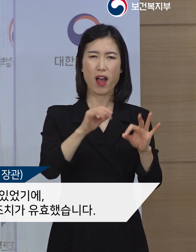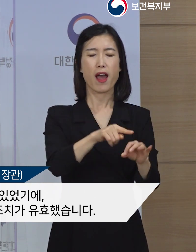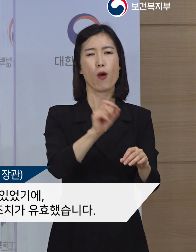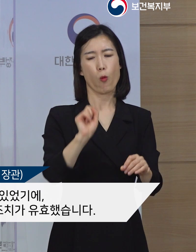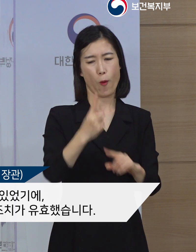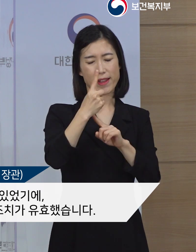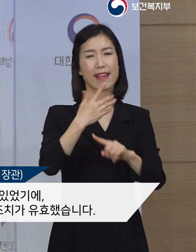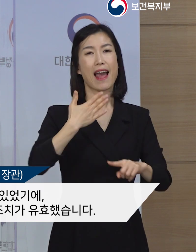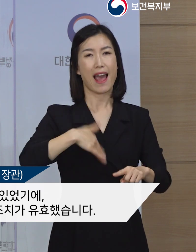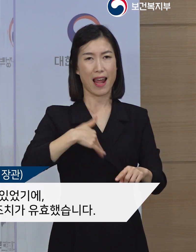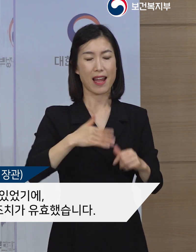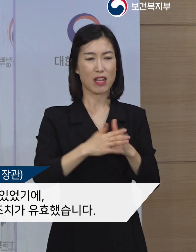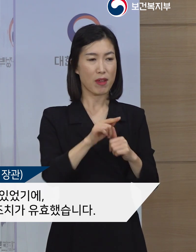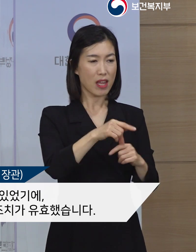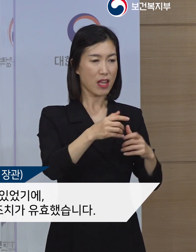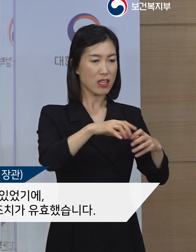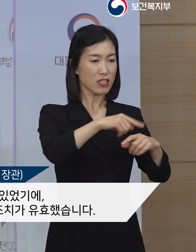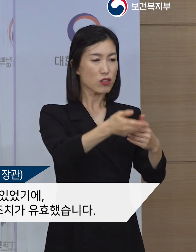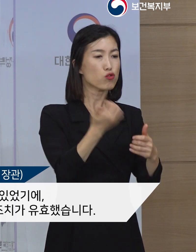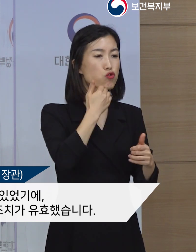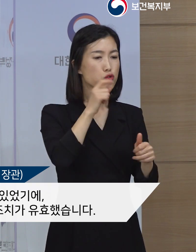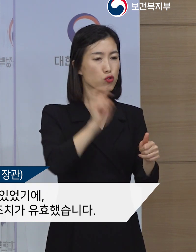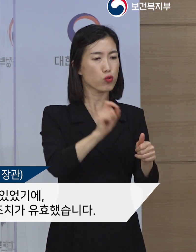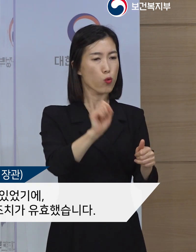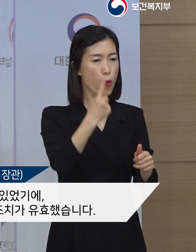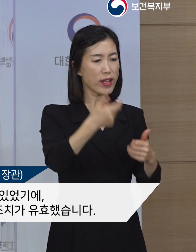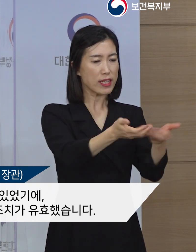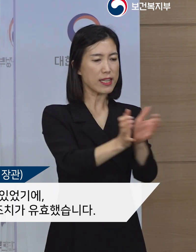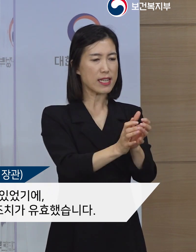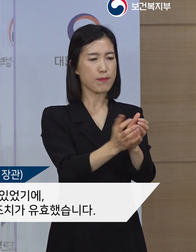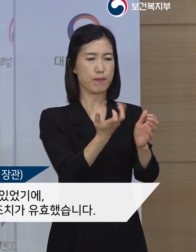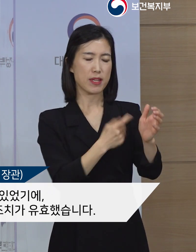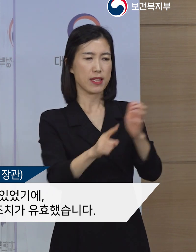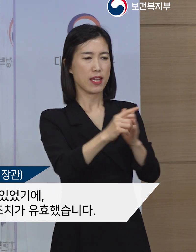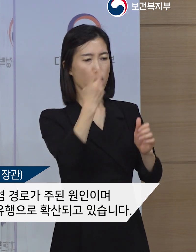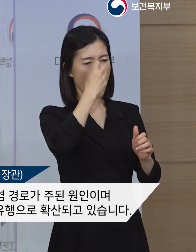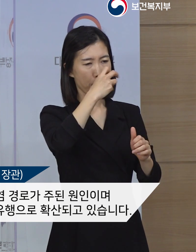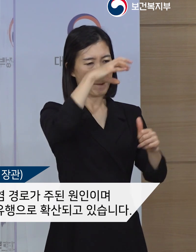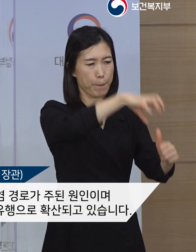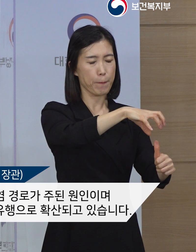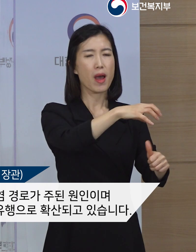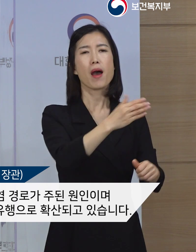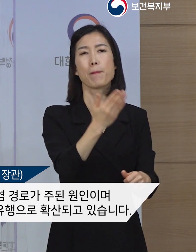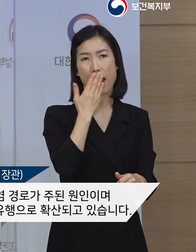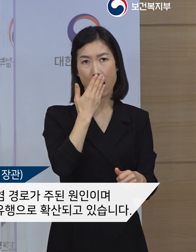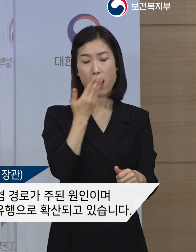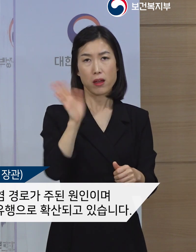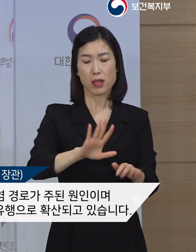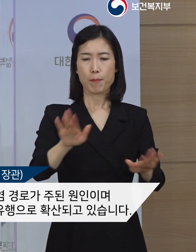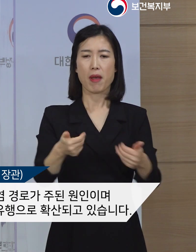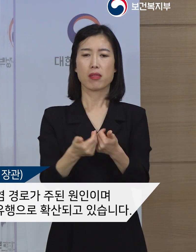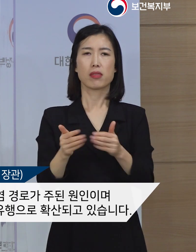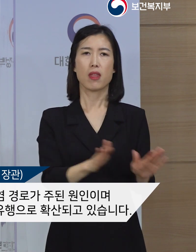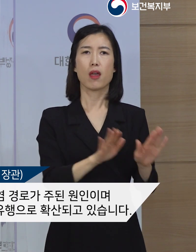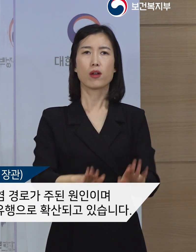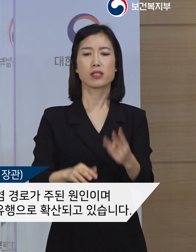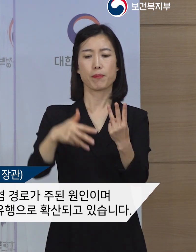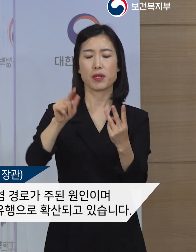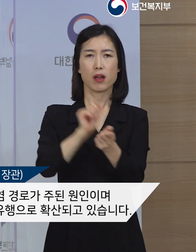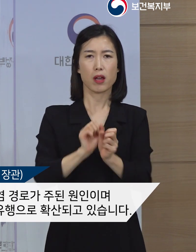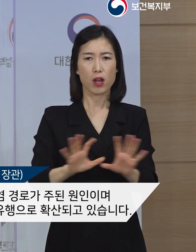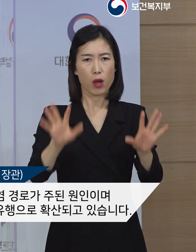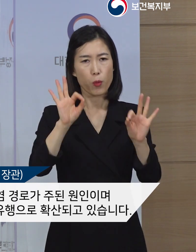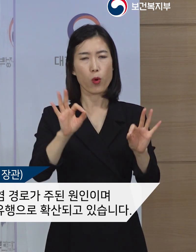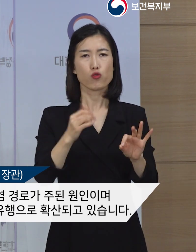이들을 선제적으로 검사하고 격리하는 차단 조치가 유효했습니다. 이에 반해 이번 유행은 생활